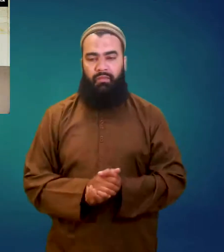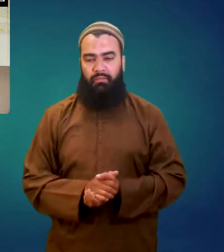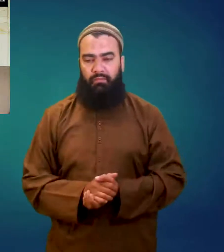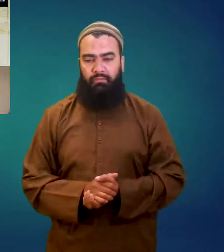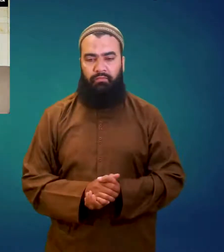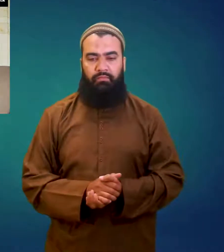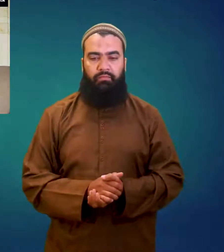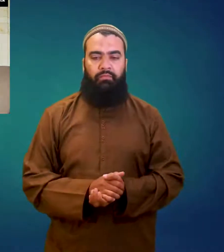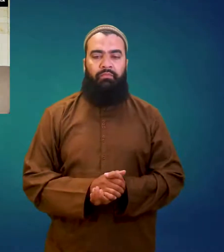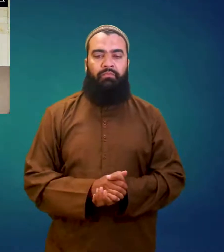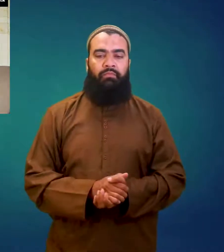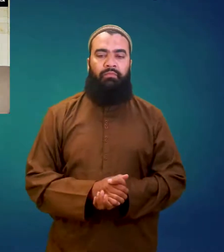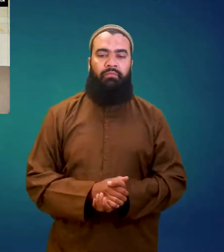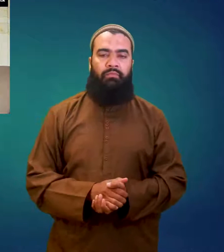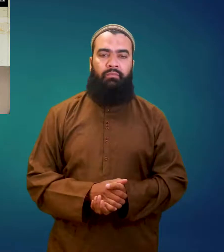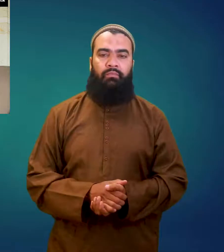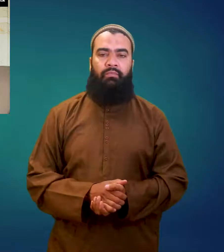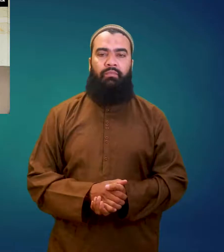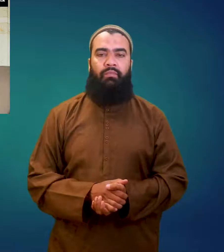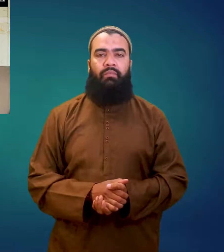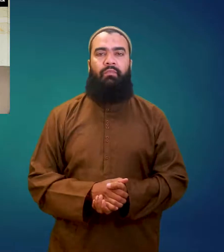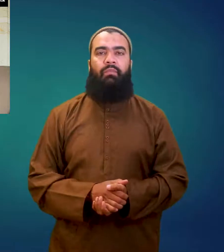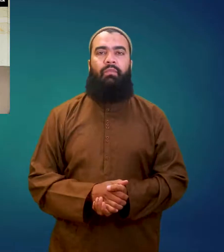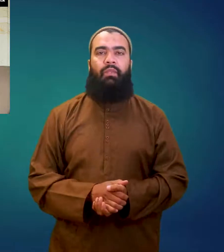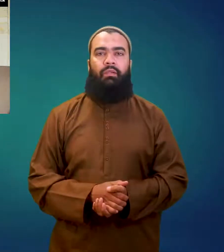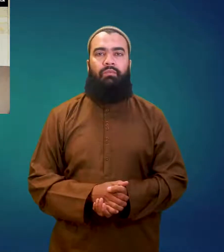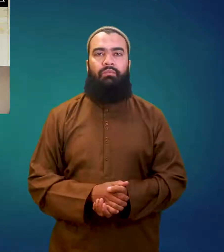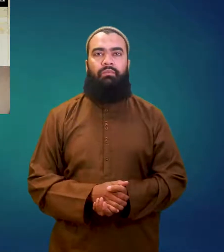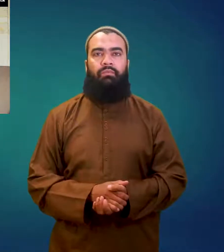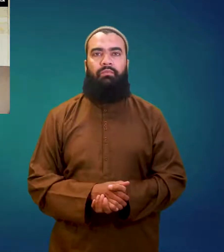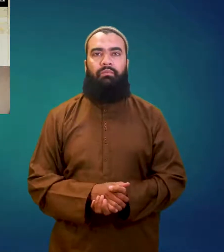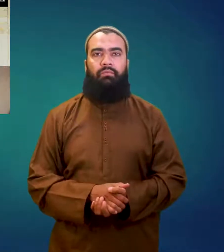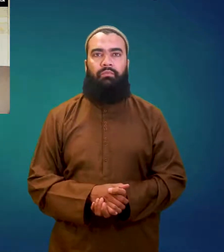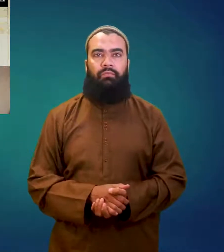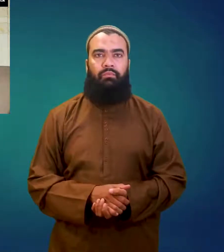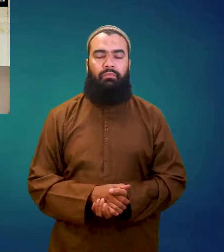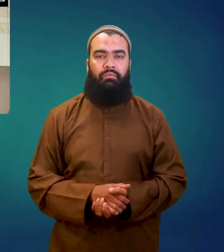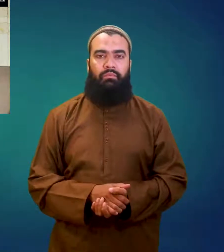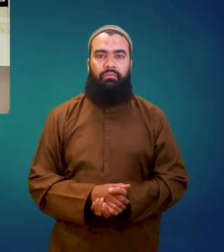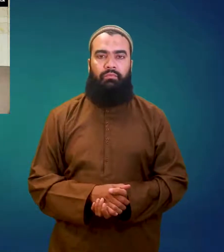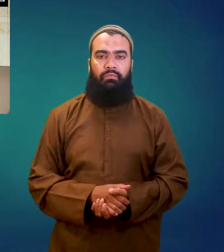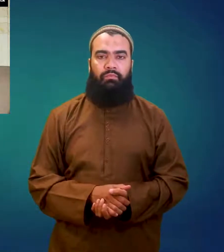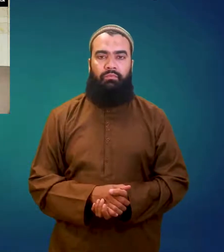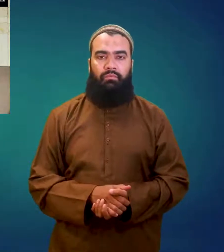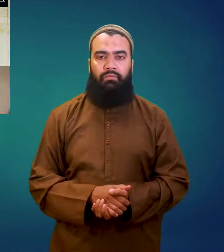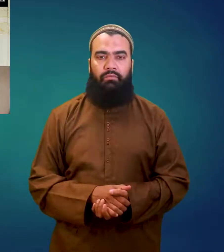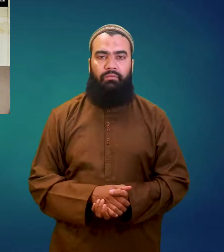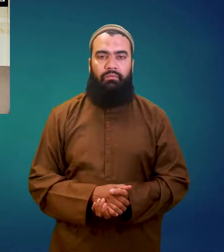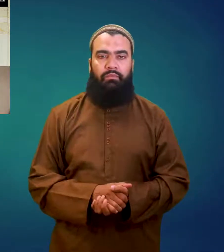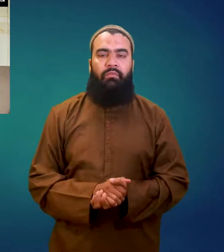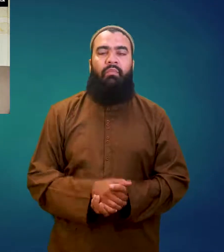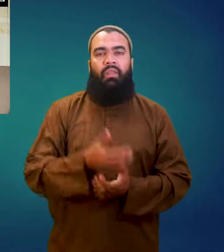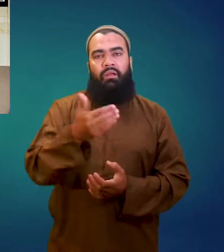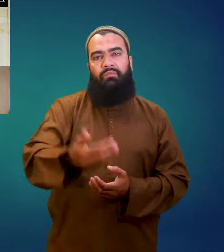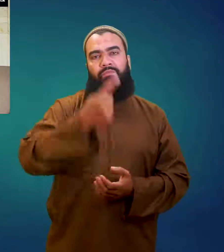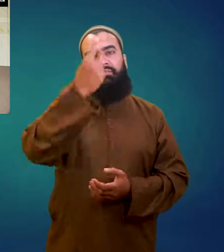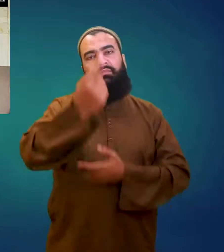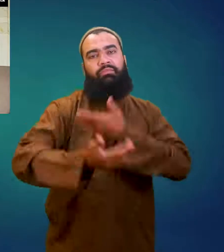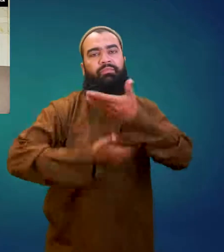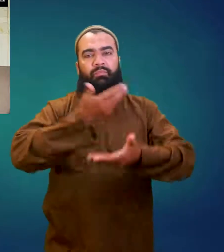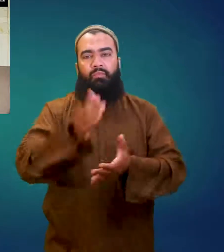رکوع نمبر 16، آیت نمبر 16، وَلَقَدْ خَلَقْنَا الْإِنسَانَ وَنَعْلَمُ مَا تُوَسْوِسُ